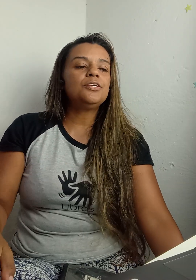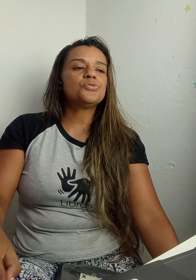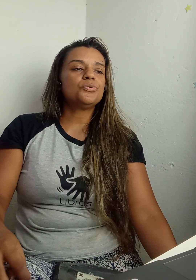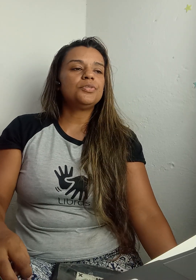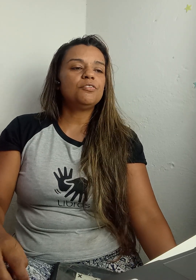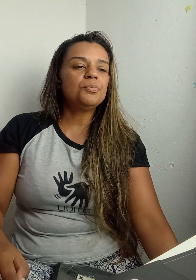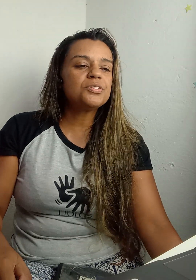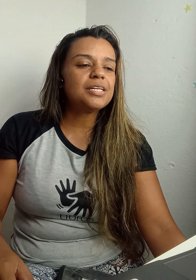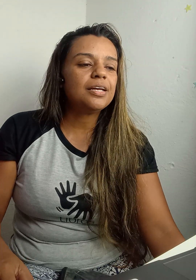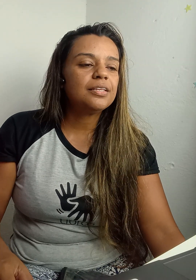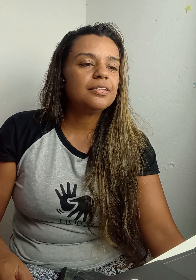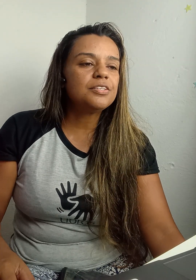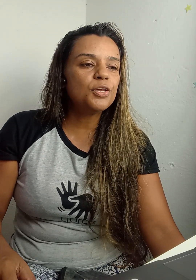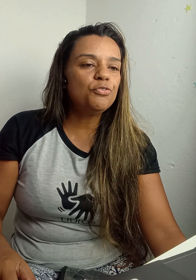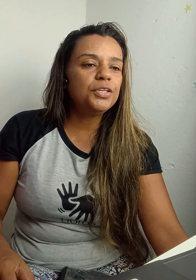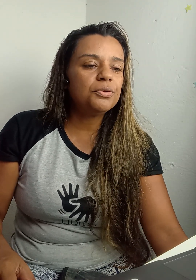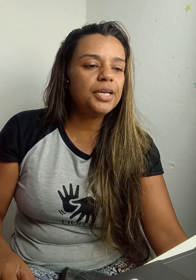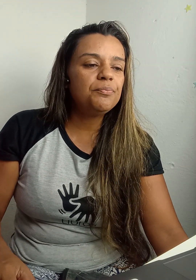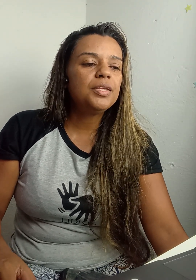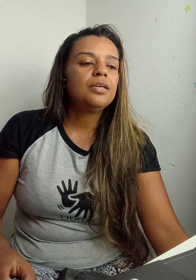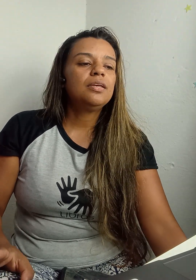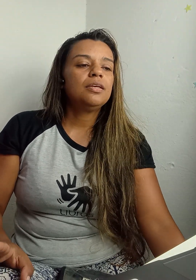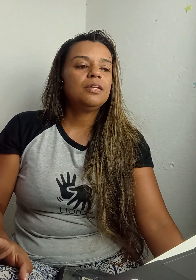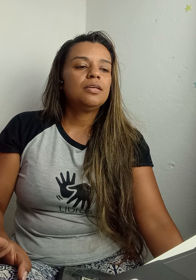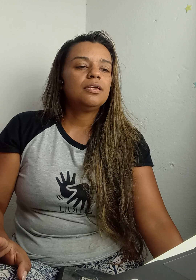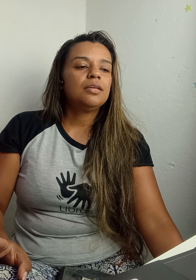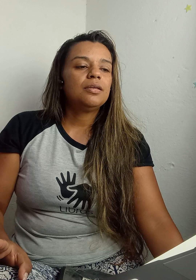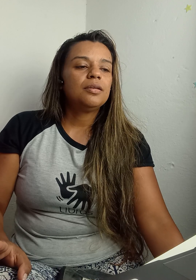Isso. Então vamos lá. Vocês estão ouvindo, né?